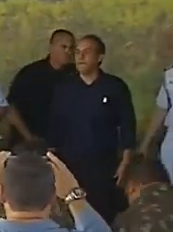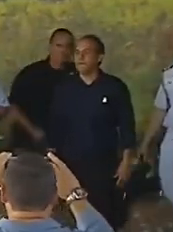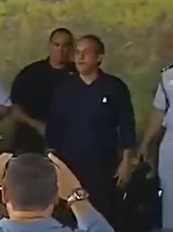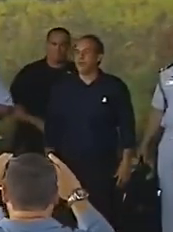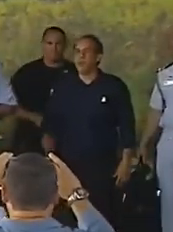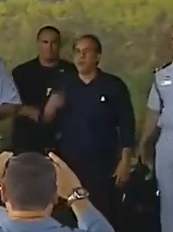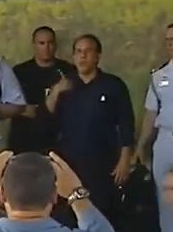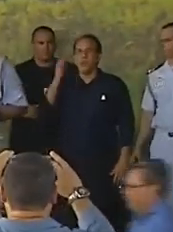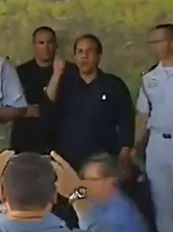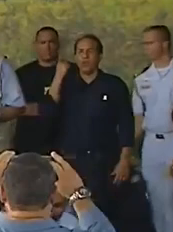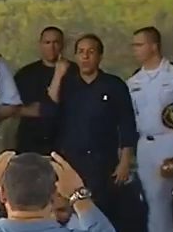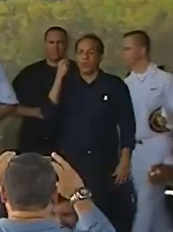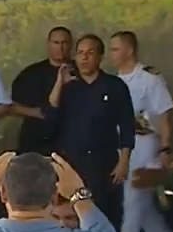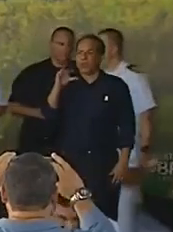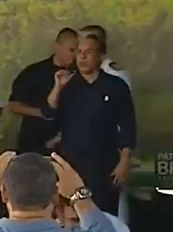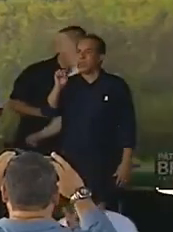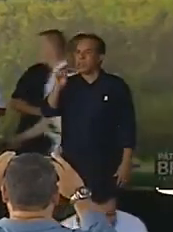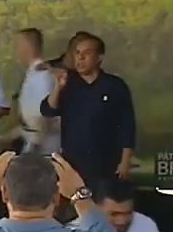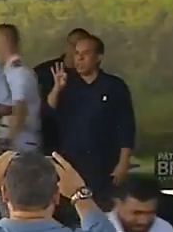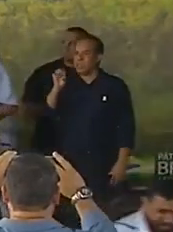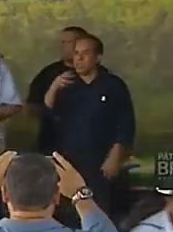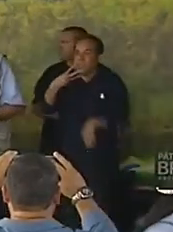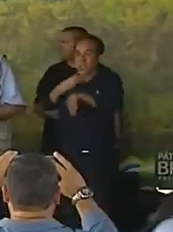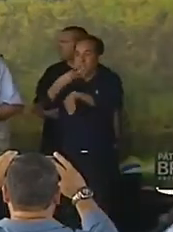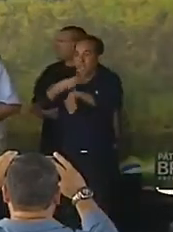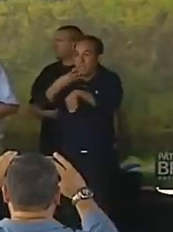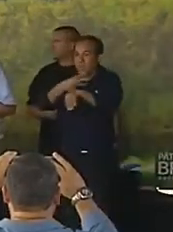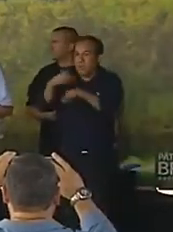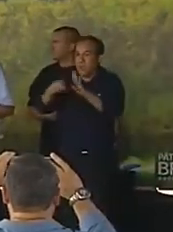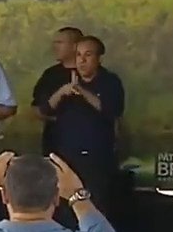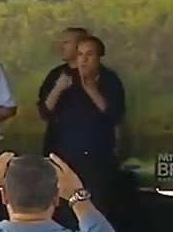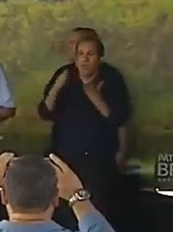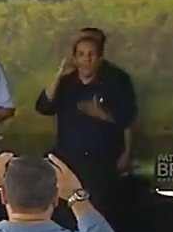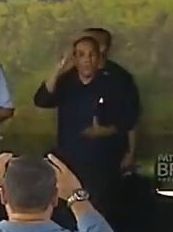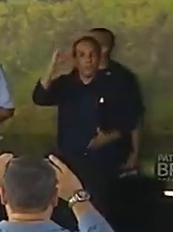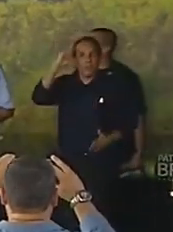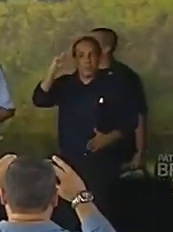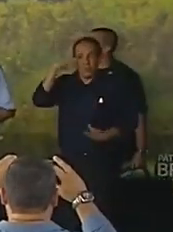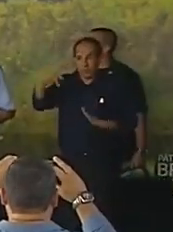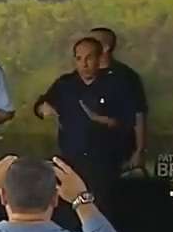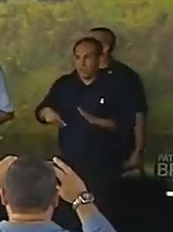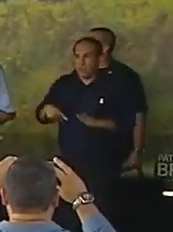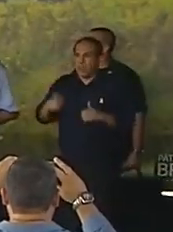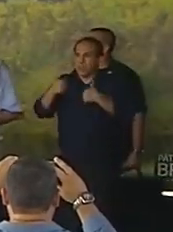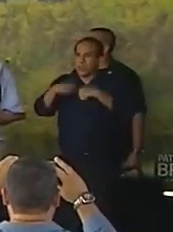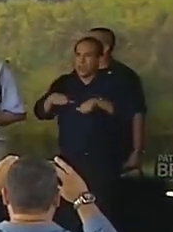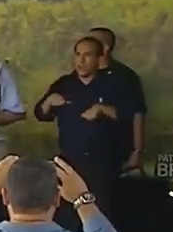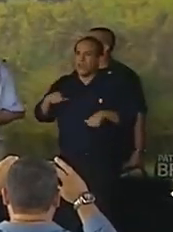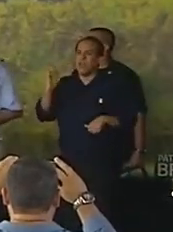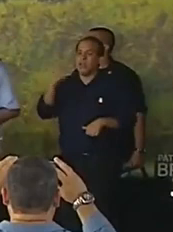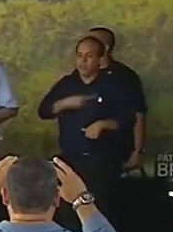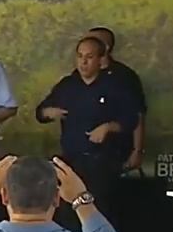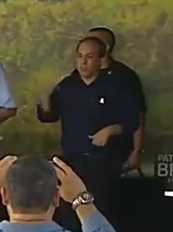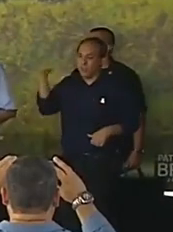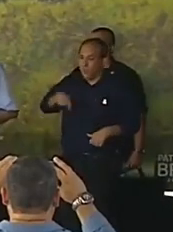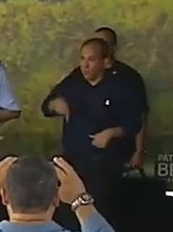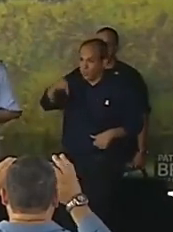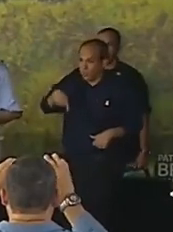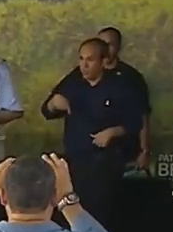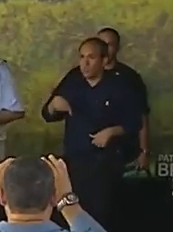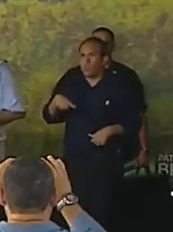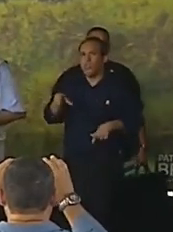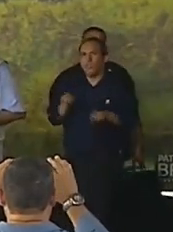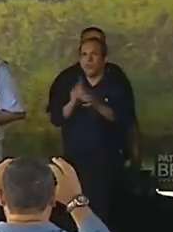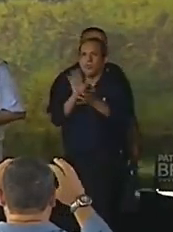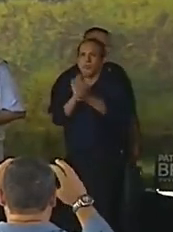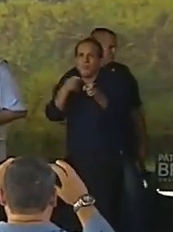Eu era cadete do terceiro ano da Academia Militar das Agulhas Negras, quando o Geisel esteve aqui. E de